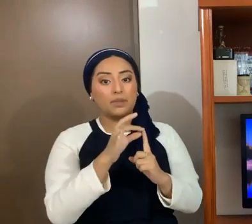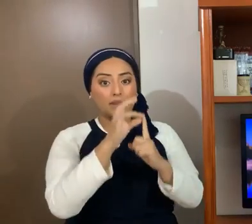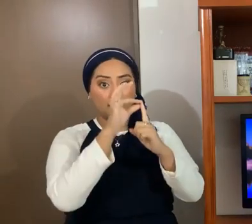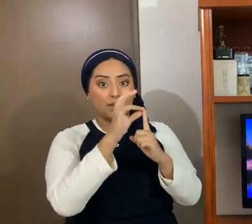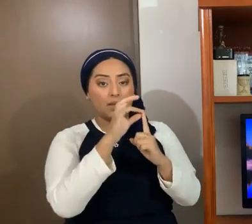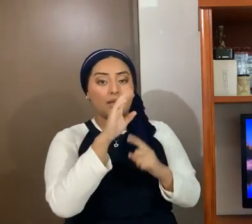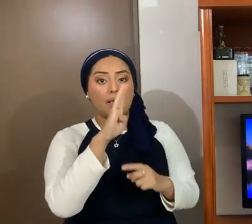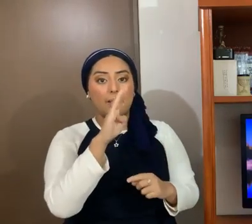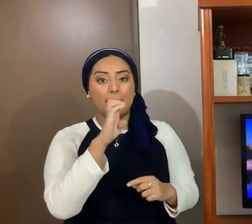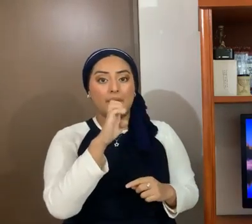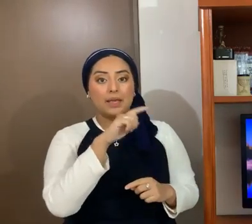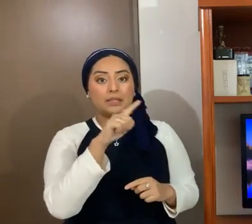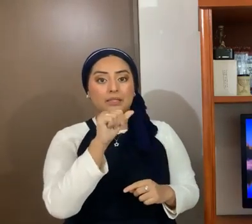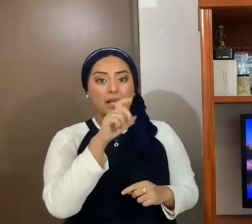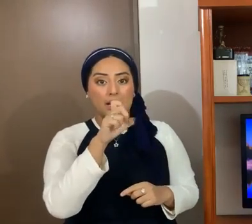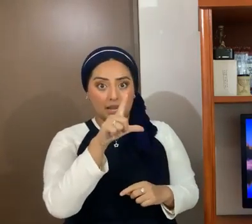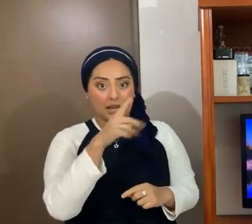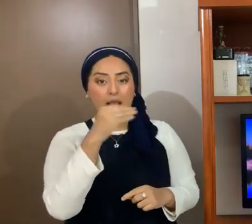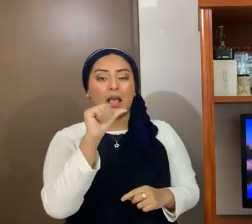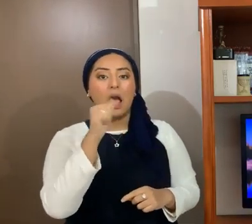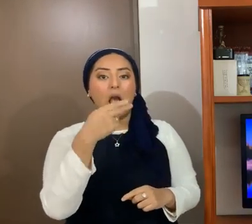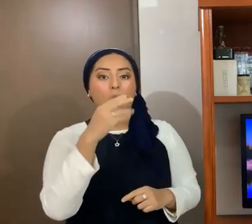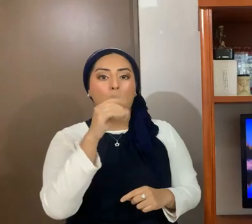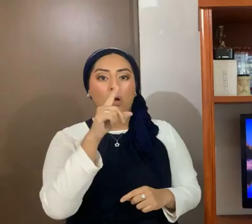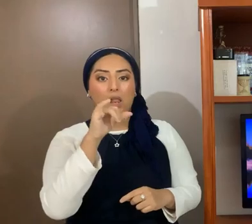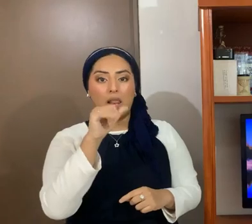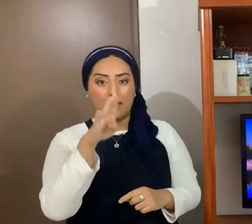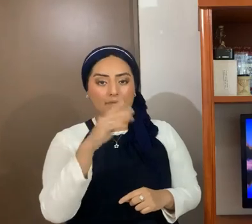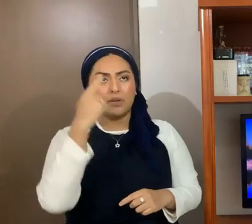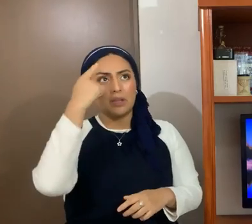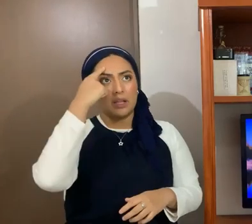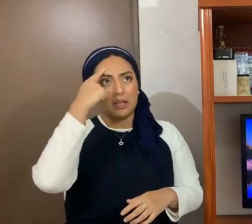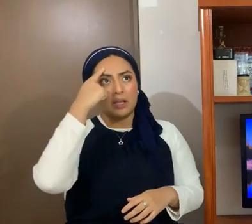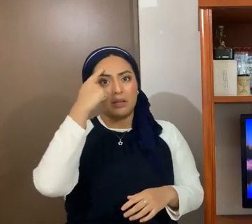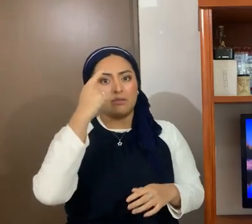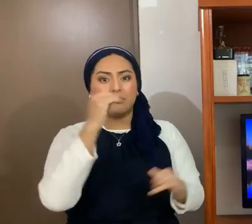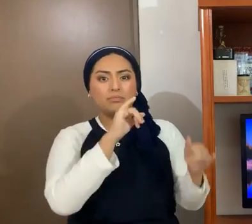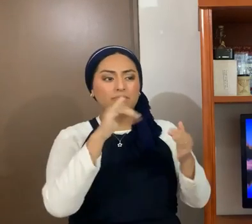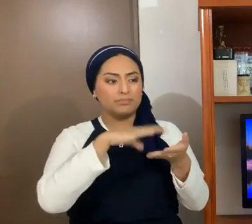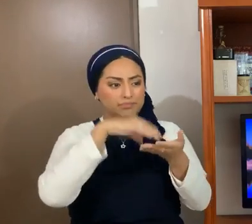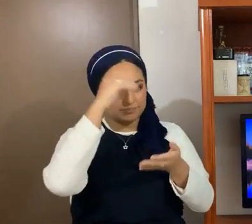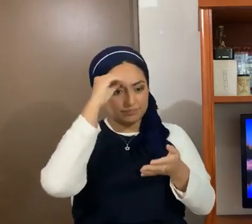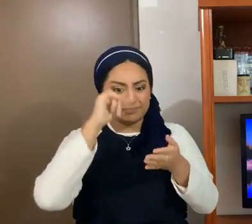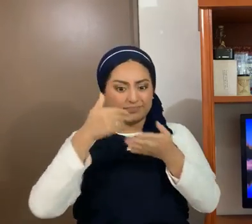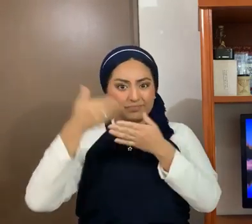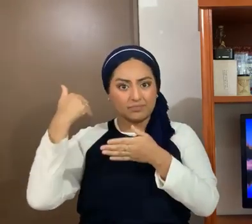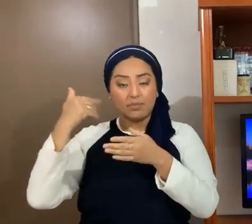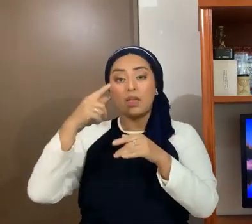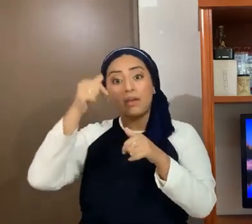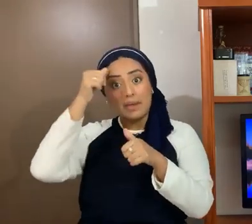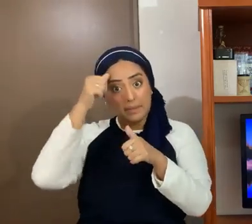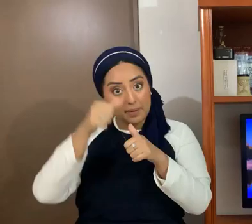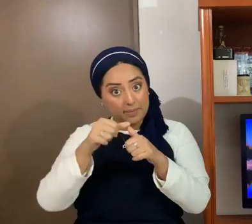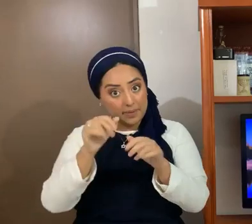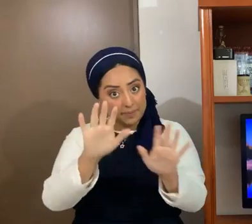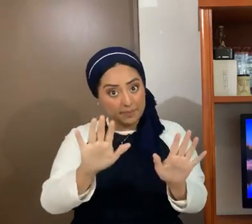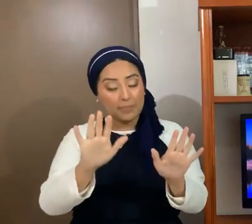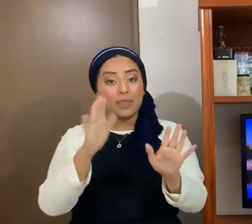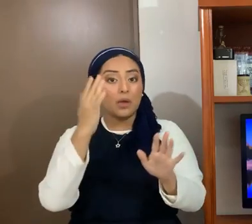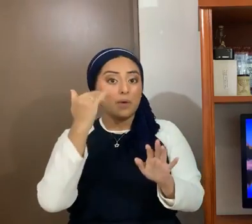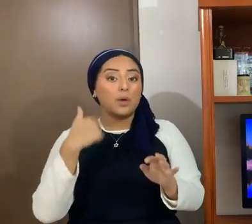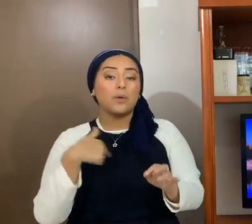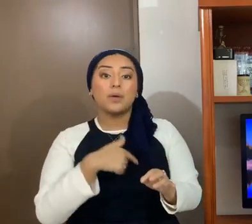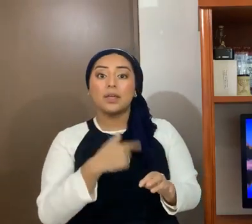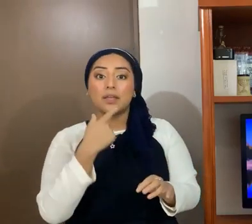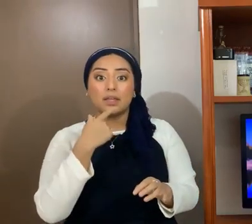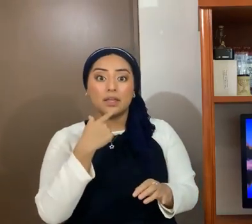y Aholiab. Aunque parece que estamos como repitiendo lo que vimos en parashot anteriores, recordemos, y por eso lo dijimos,